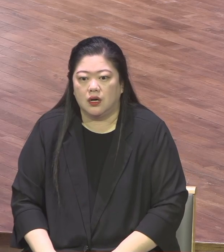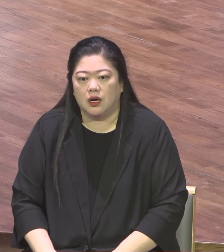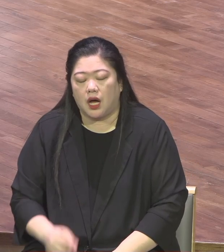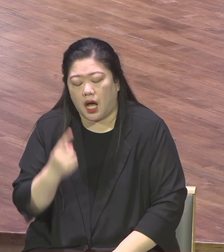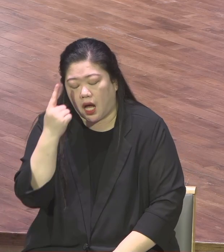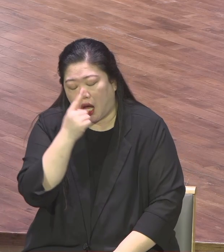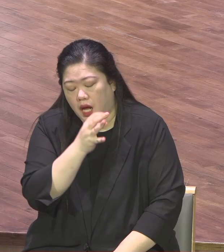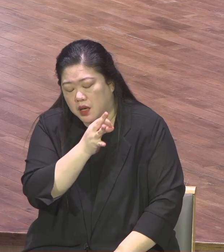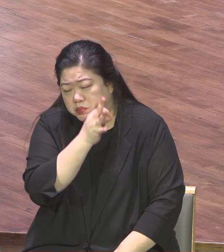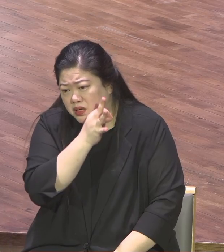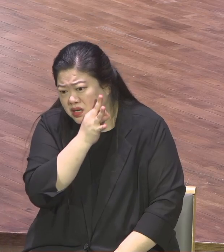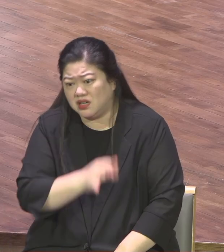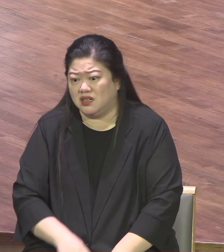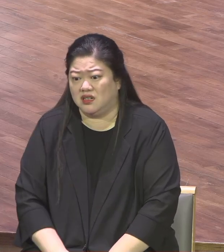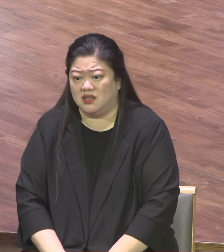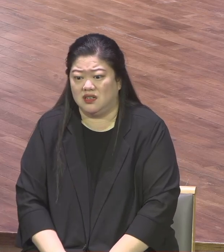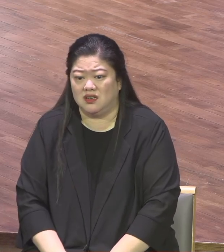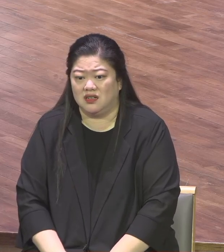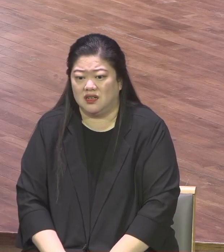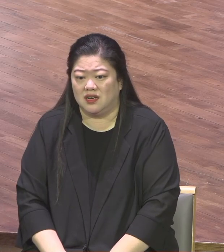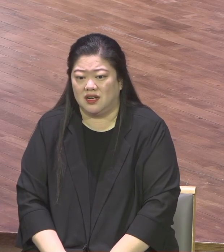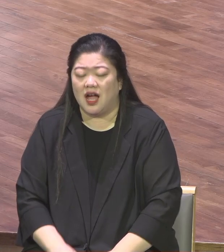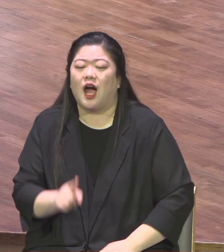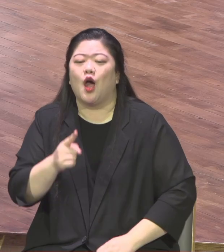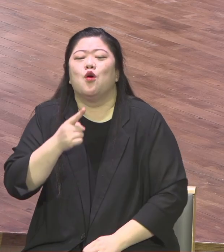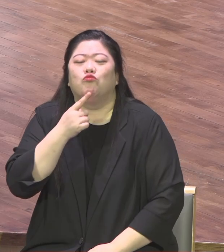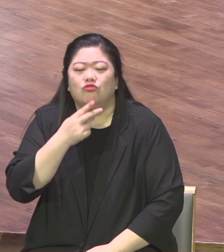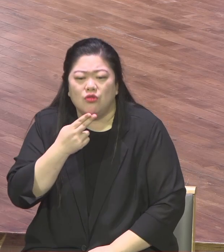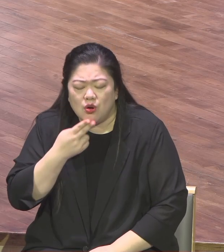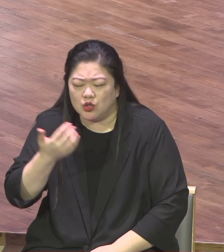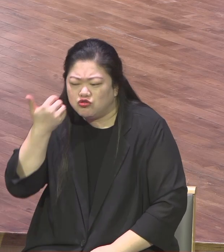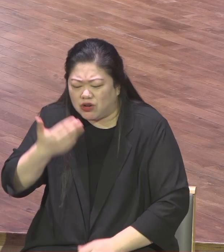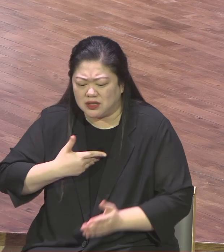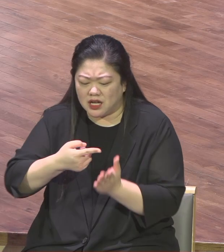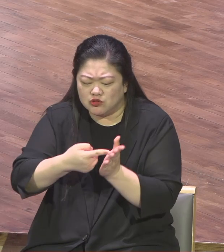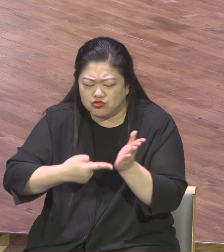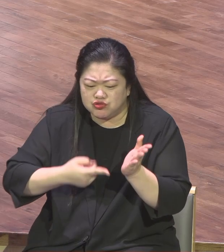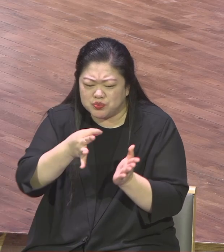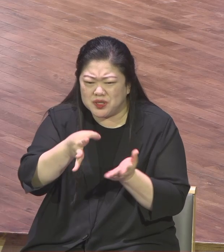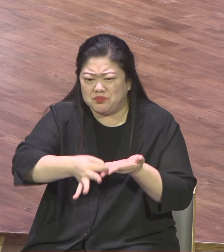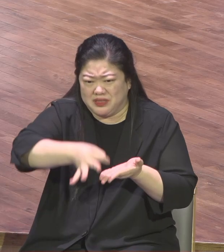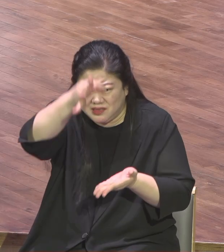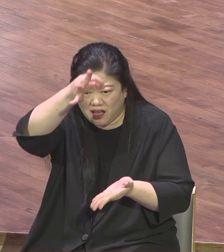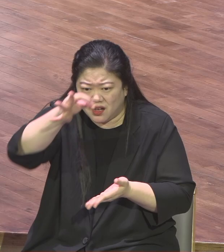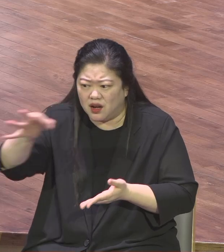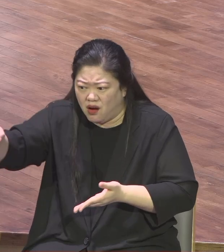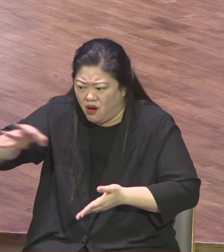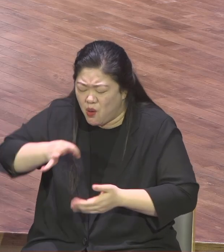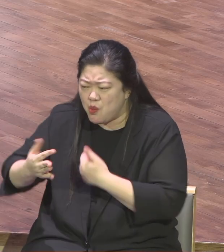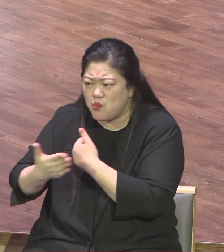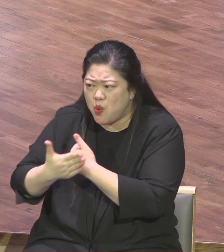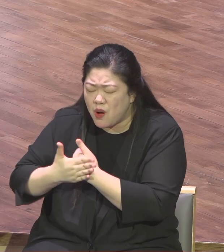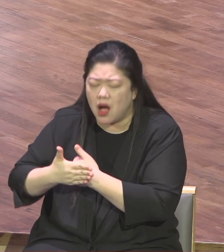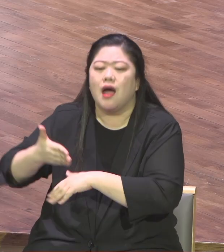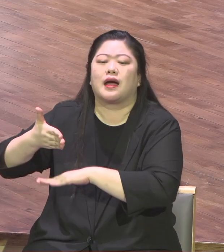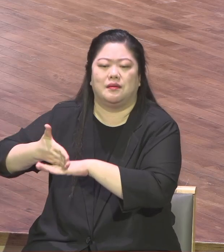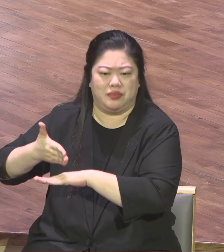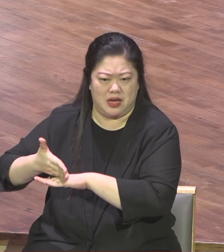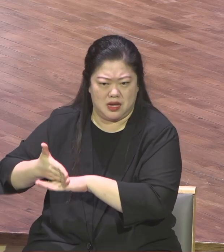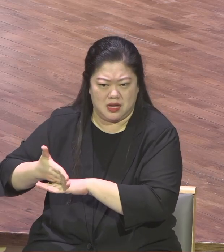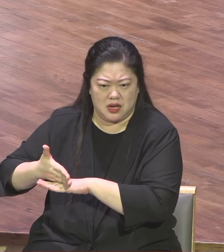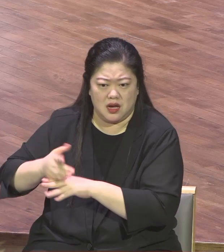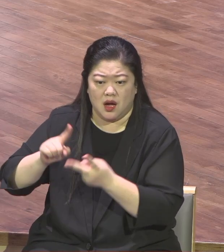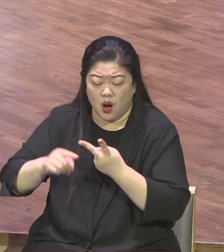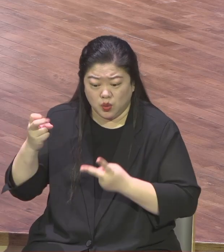사람이 500만원 줬다. 누가 위로해 줬다. 힘되지요. 물론 힘되기 또 위로가 되겠지만은 그것이 근본은